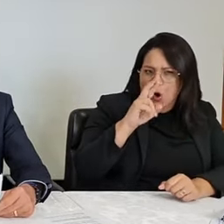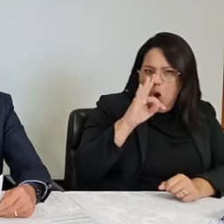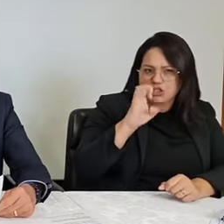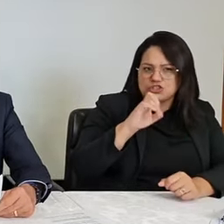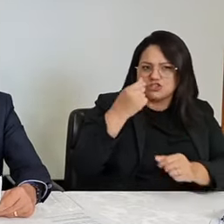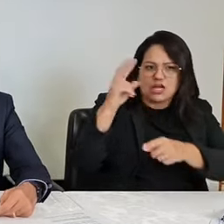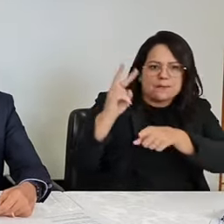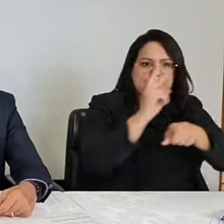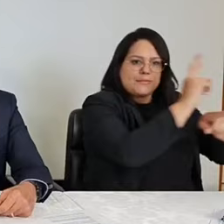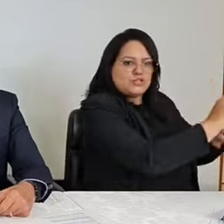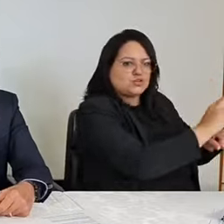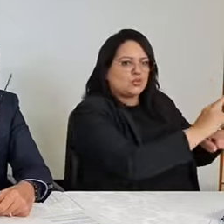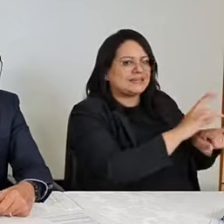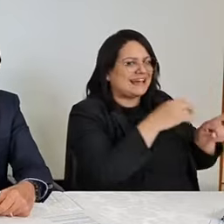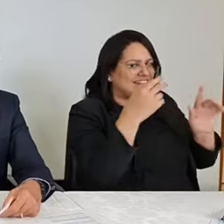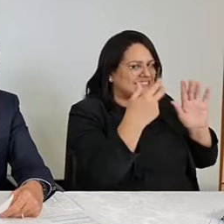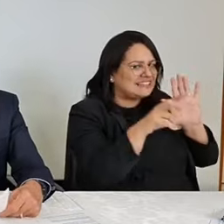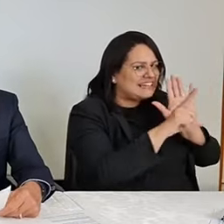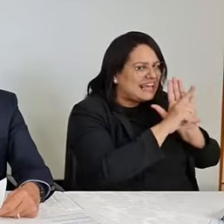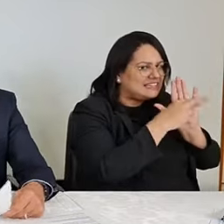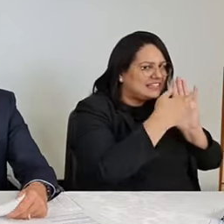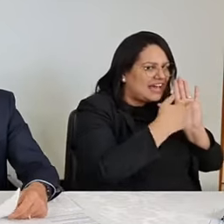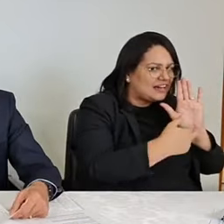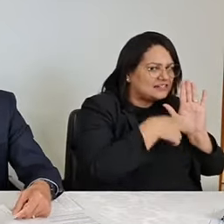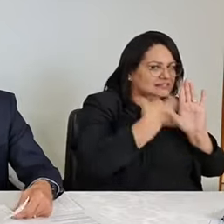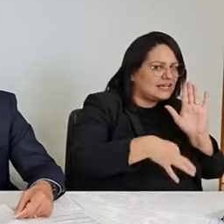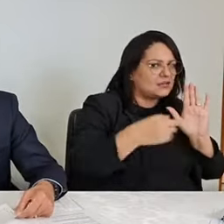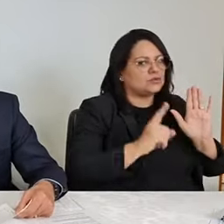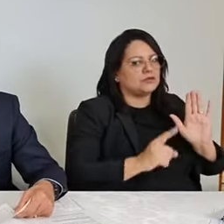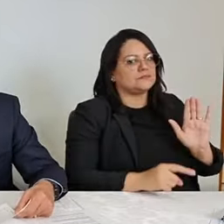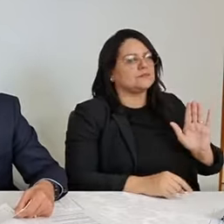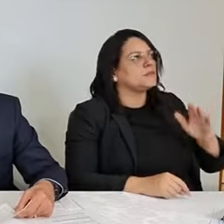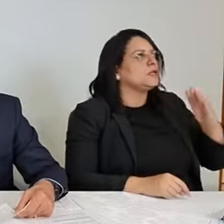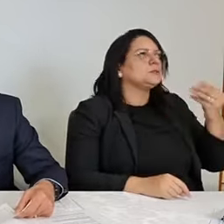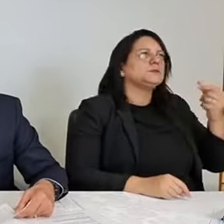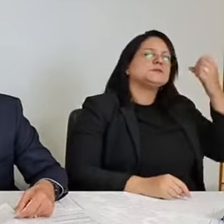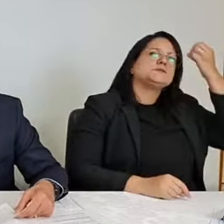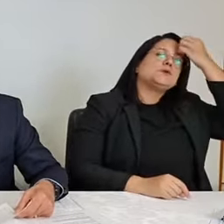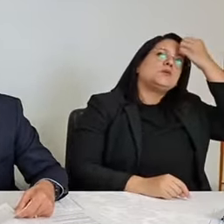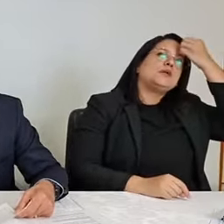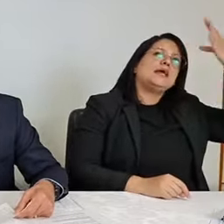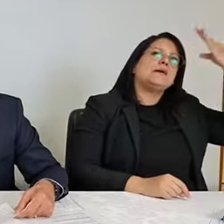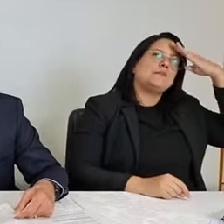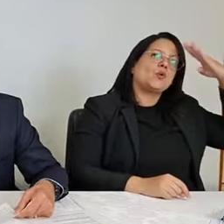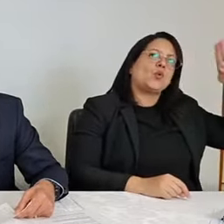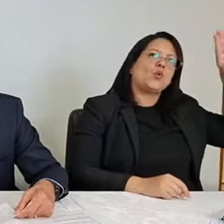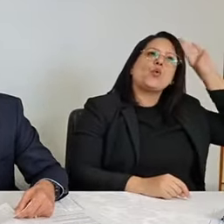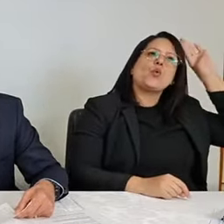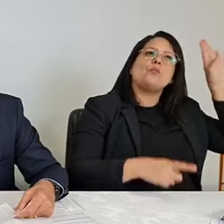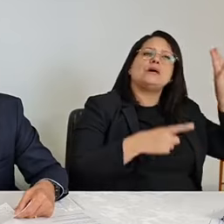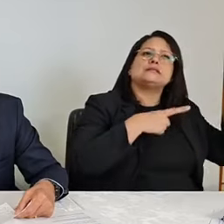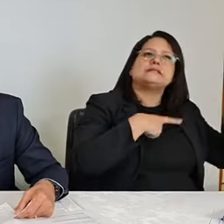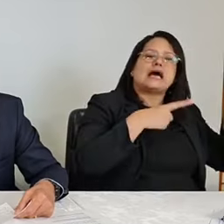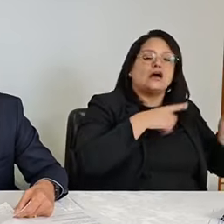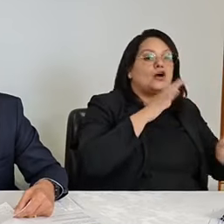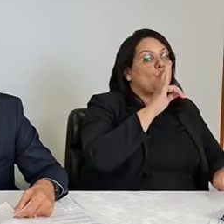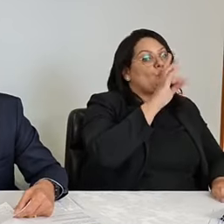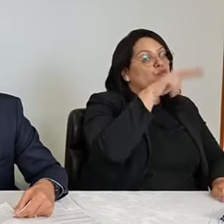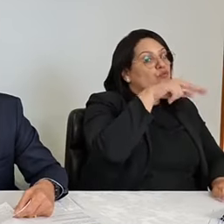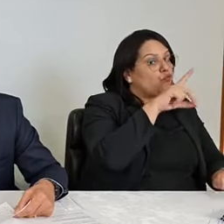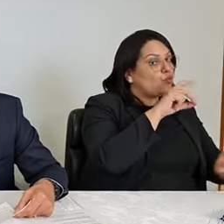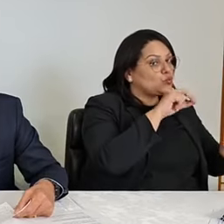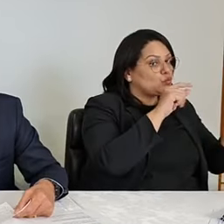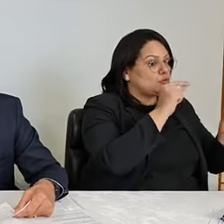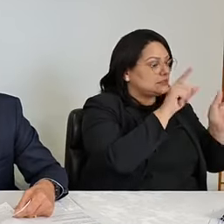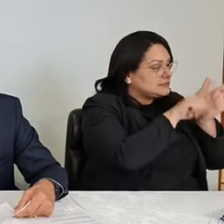de Cuba, eu não sei dizer exatamente, presidente. Pode estar tanto no Fundo de Amparo ao Trabalhador como no empréstimo. Eu não vou saber exatamente aqui. Mas